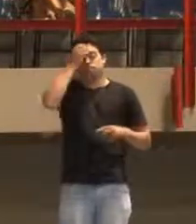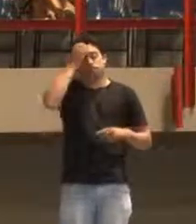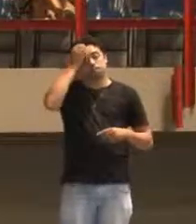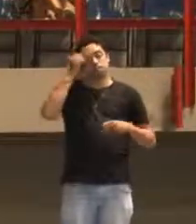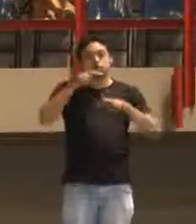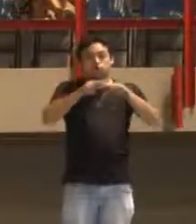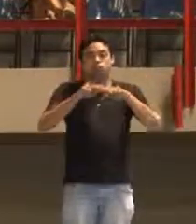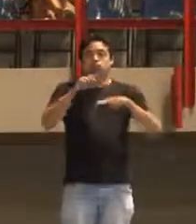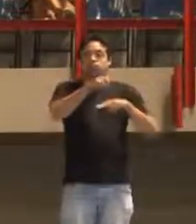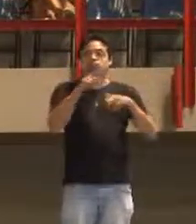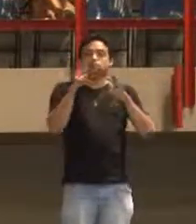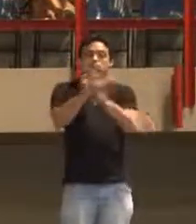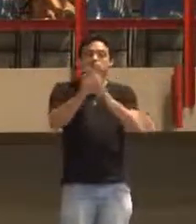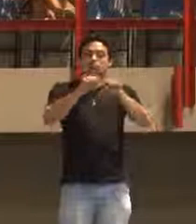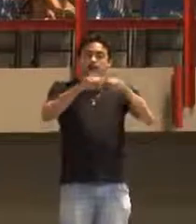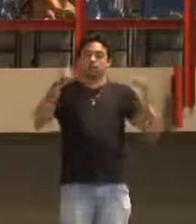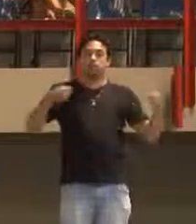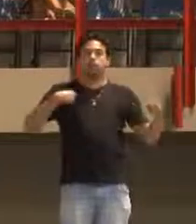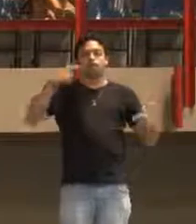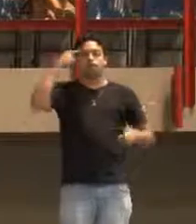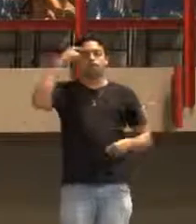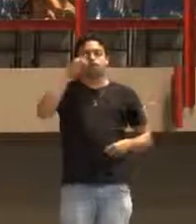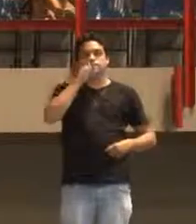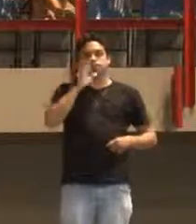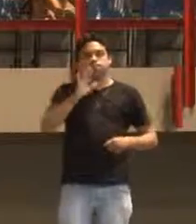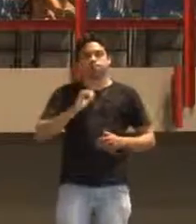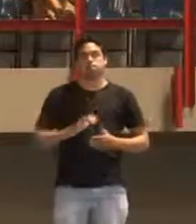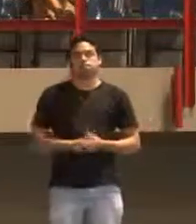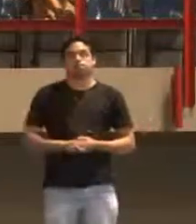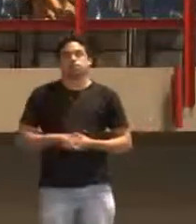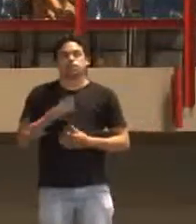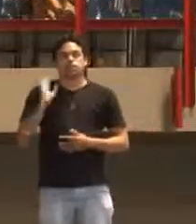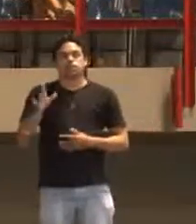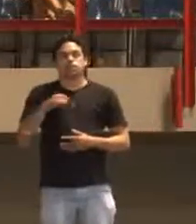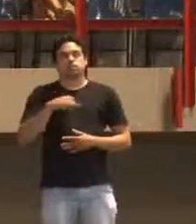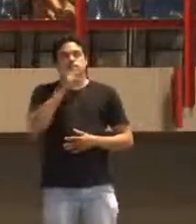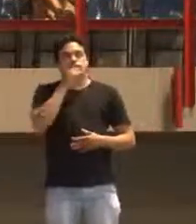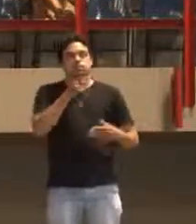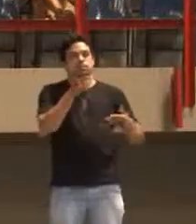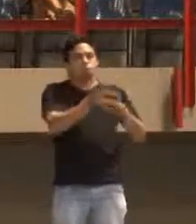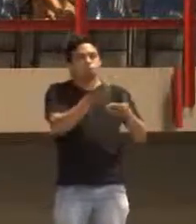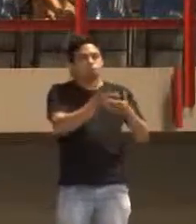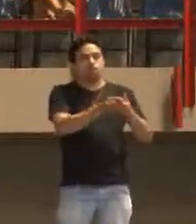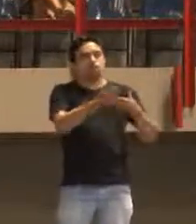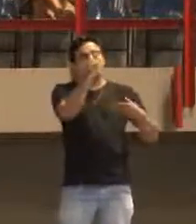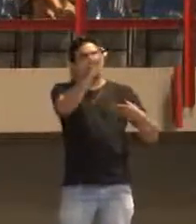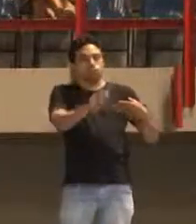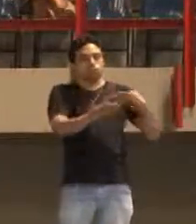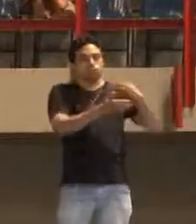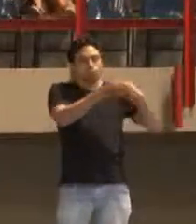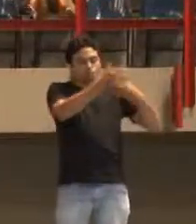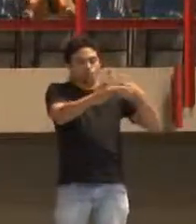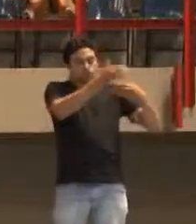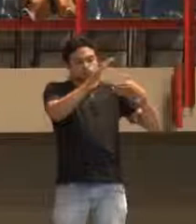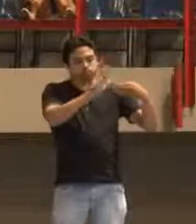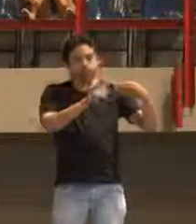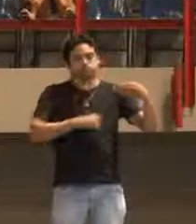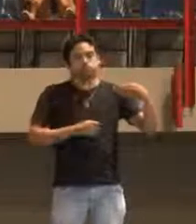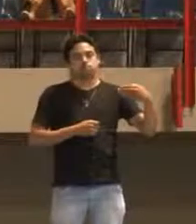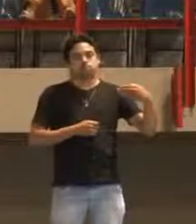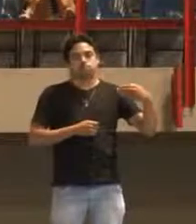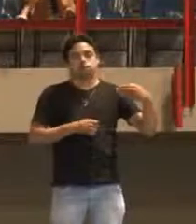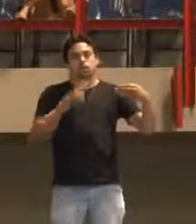quebrar esse problema em 2. Eu vou pensar assim, ó. Eu vou pensar que o fundo vai ser obrigatoriamente azul, certo? Então